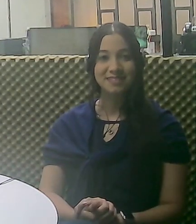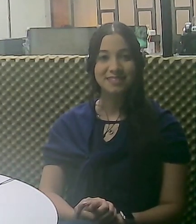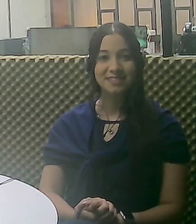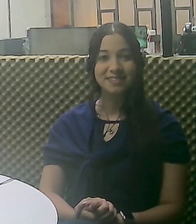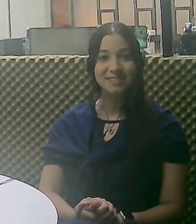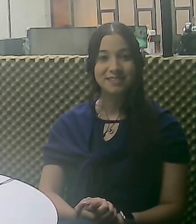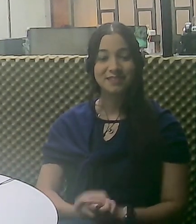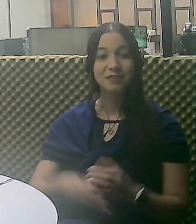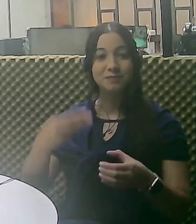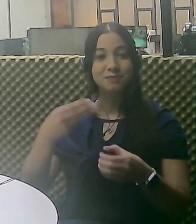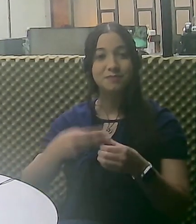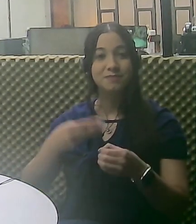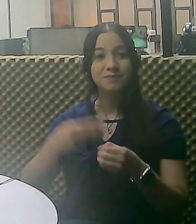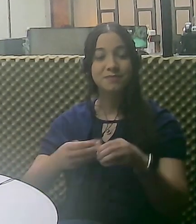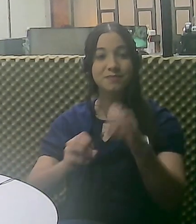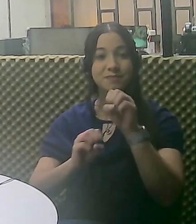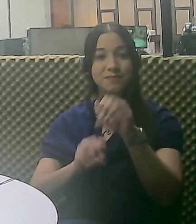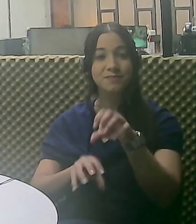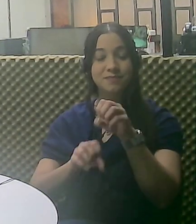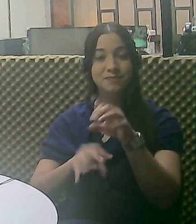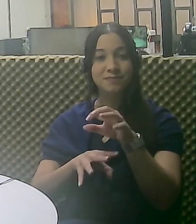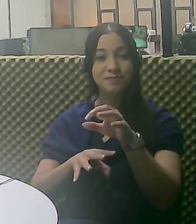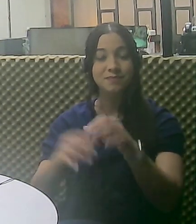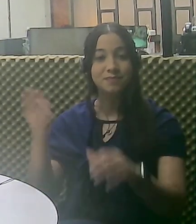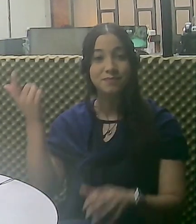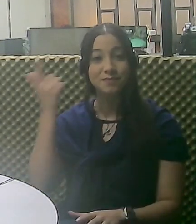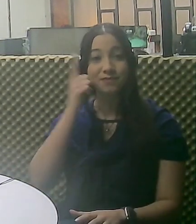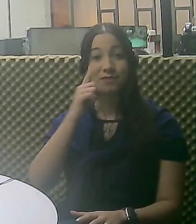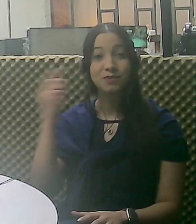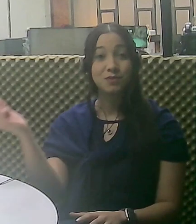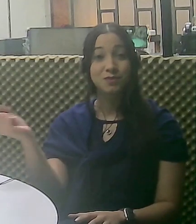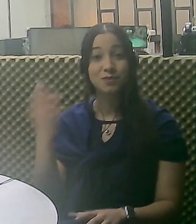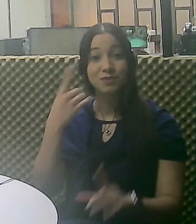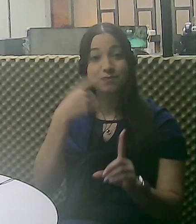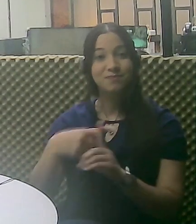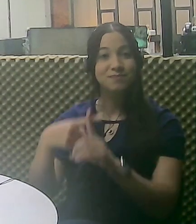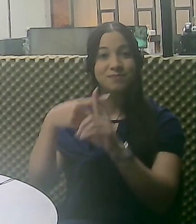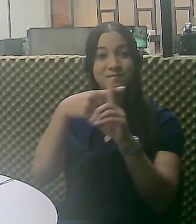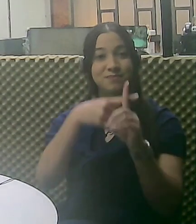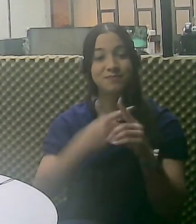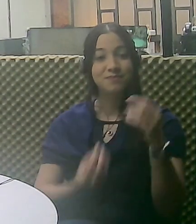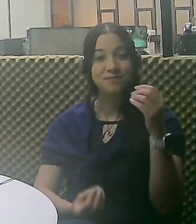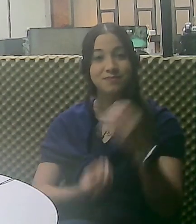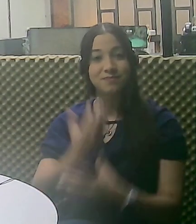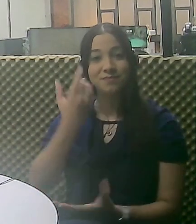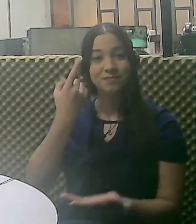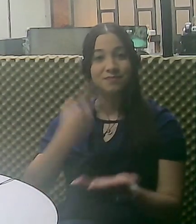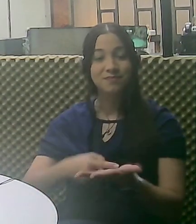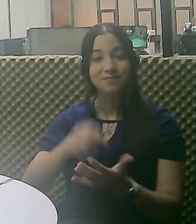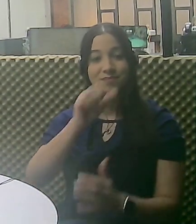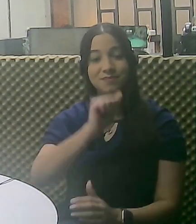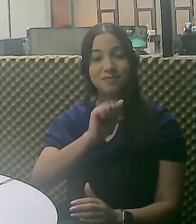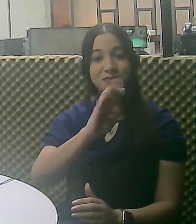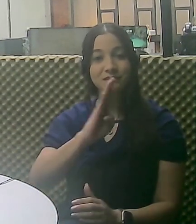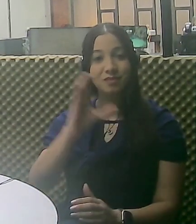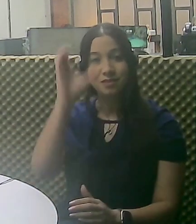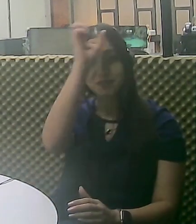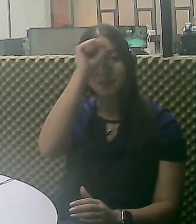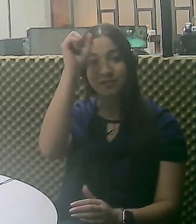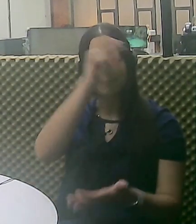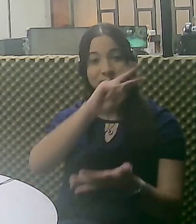Uberlândia no ar pra você. A rede municipal de ensino alcançou novos e positivos resultados com o Pacto pela